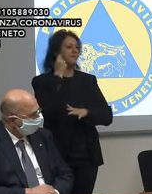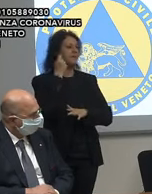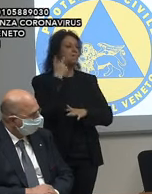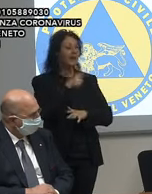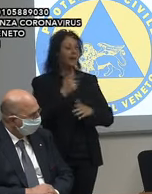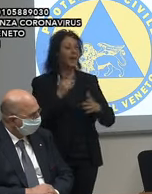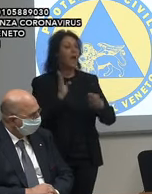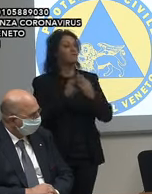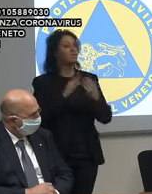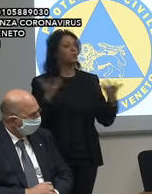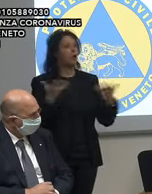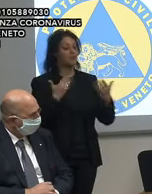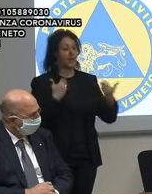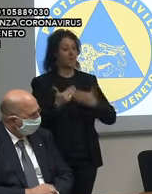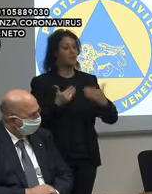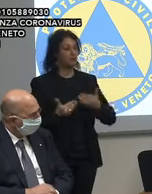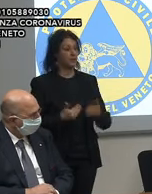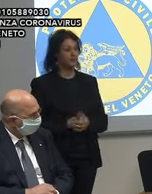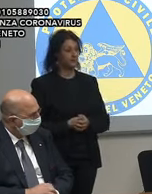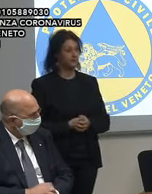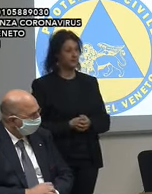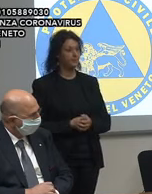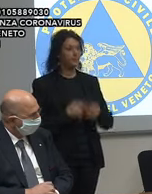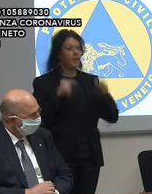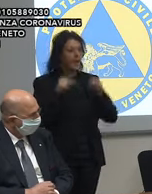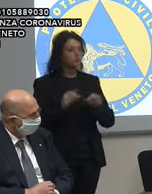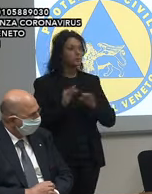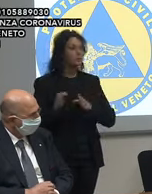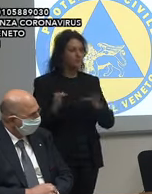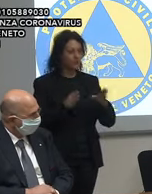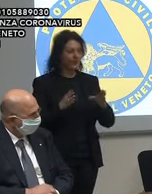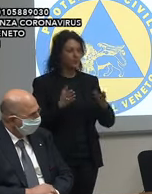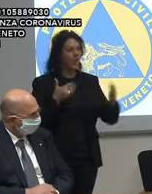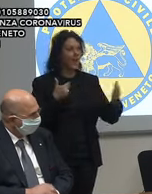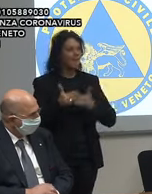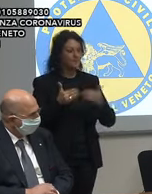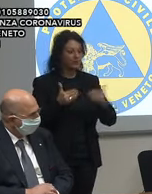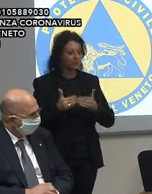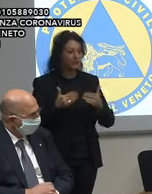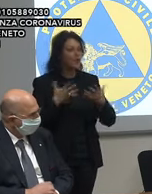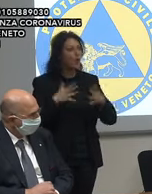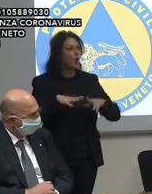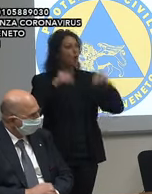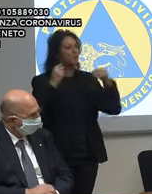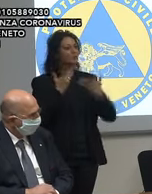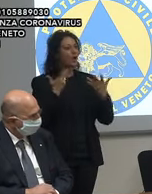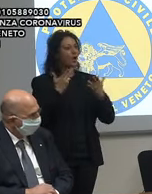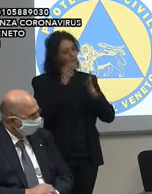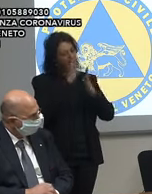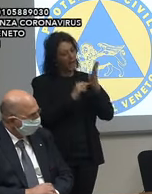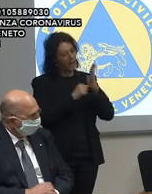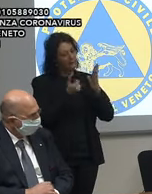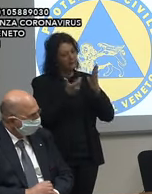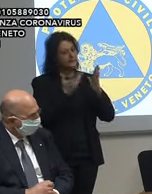Bene, che in questo momento di emergenza, nel momento in cui noi vediamo la luce finalmente nel momento di